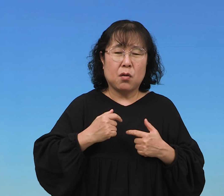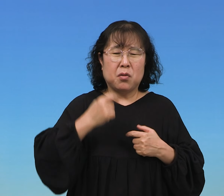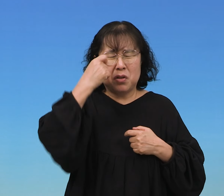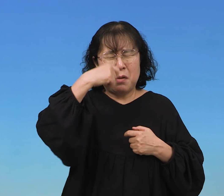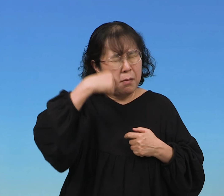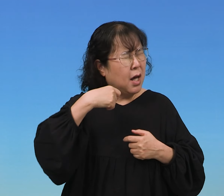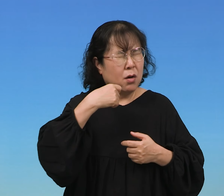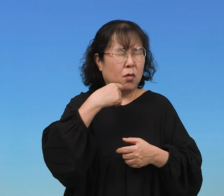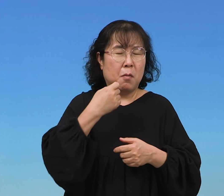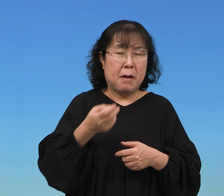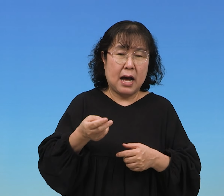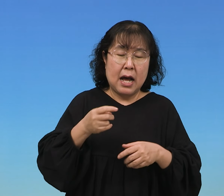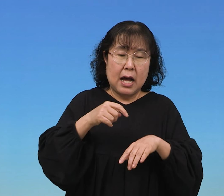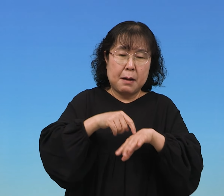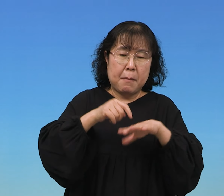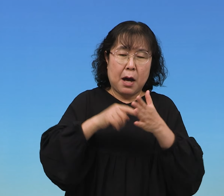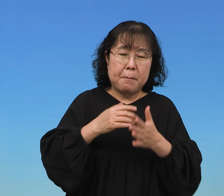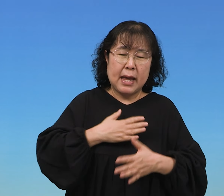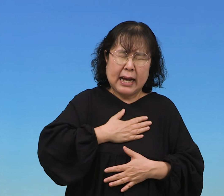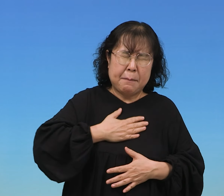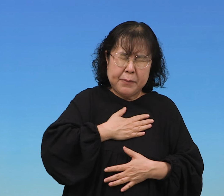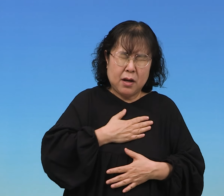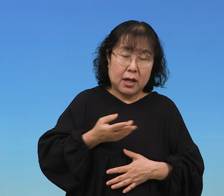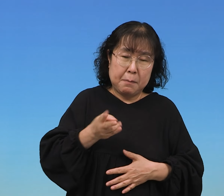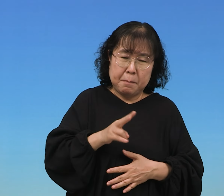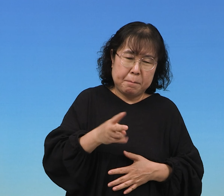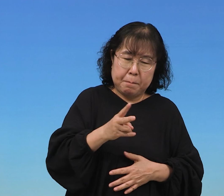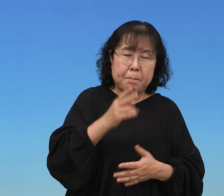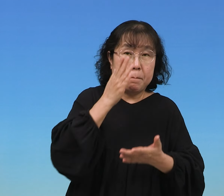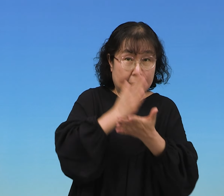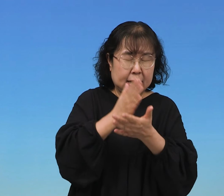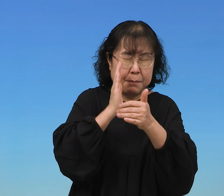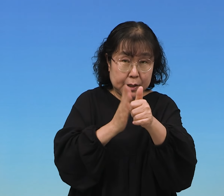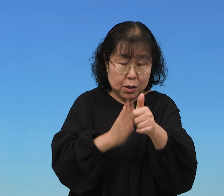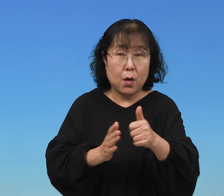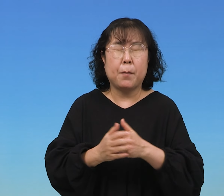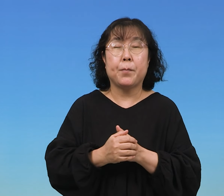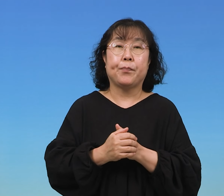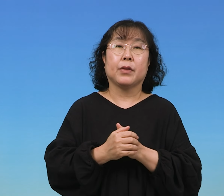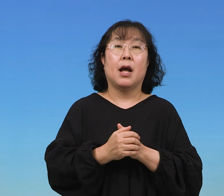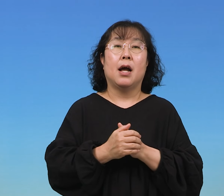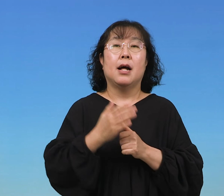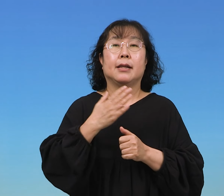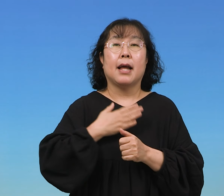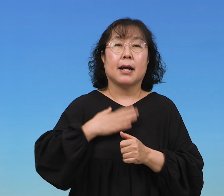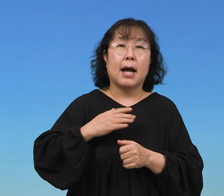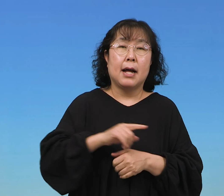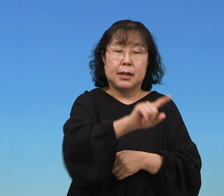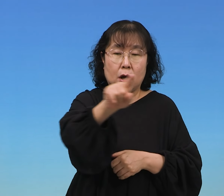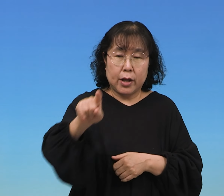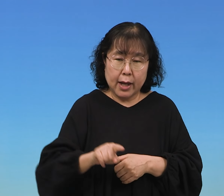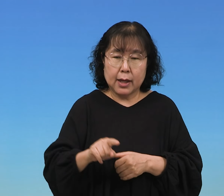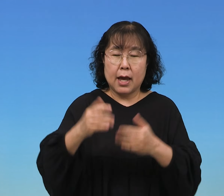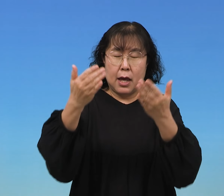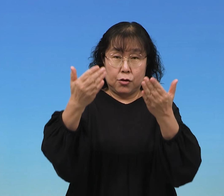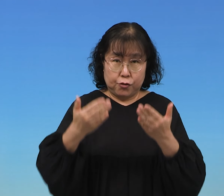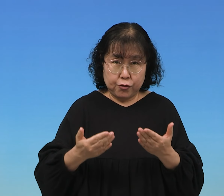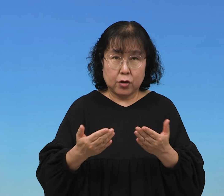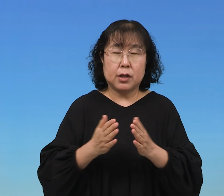27절에 평안을 너희에게 끼치노니 곧 나의 평안을 너희에게 주노라. 그 다음 보세요. 내가 너희에게 주는